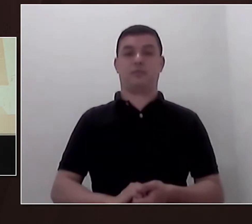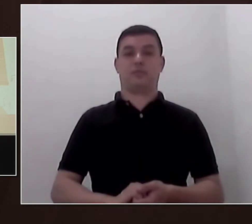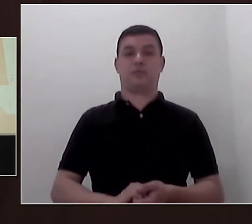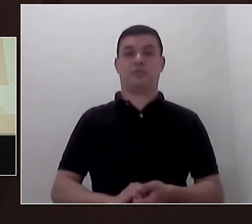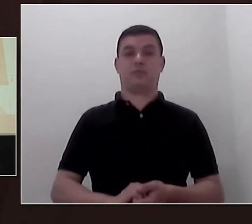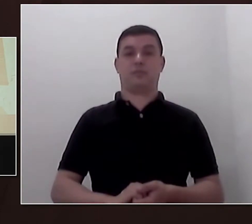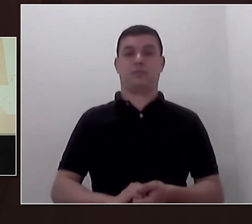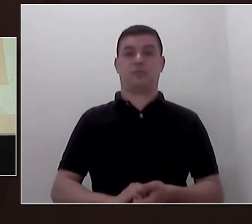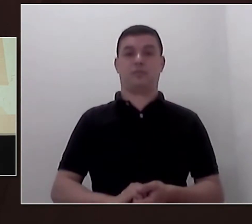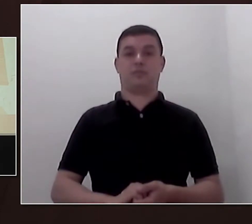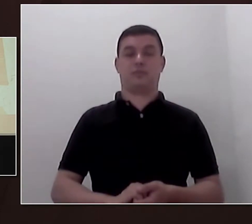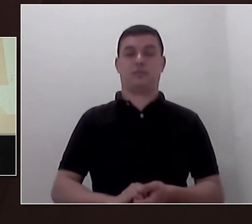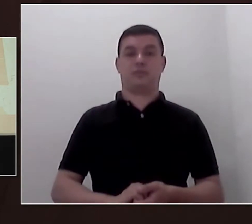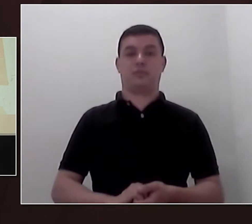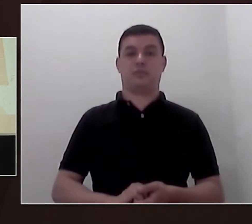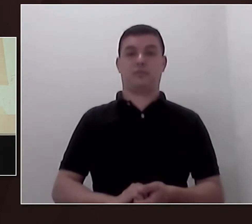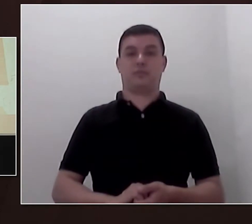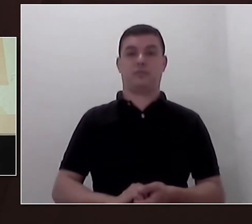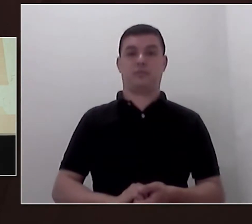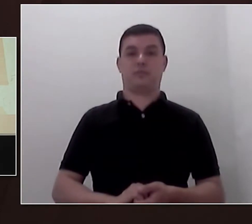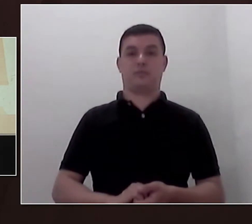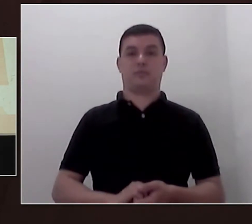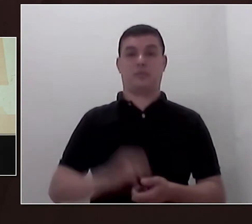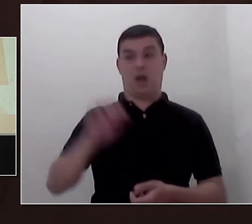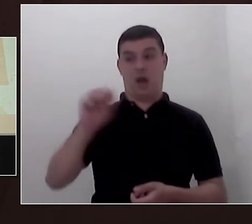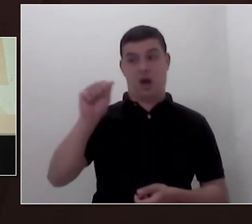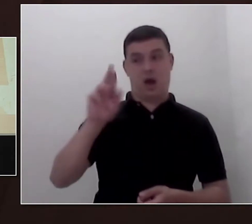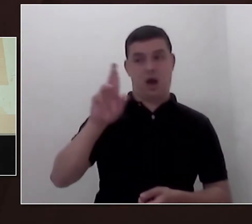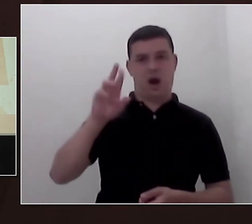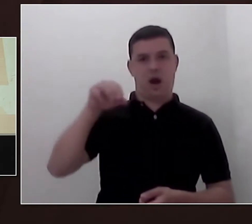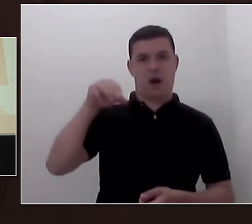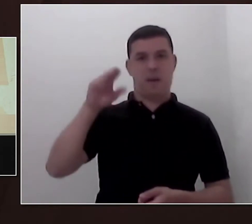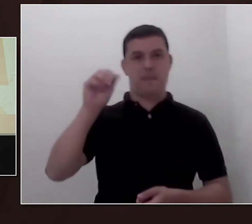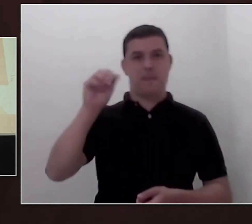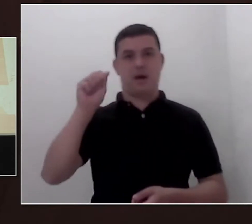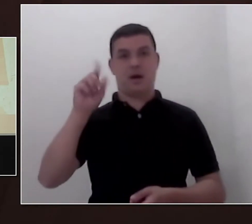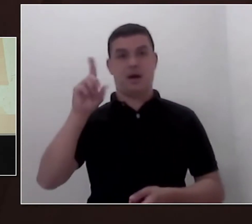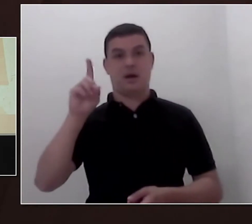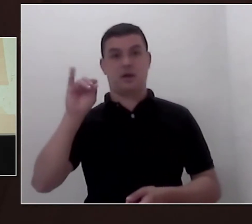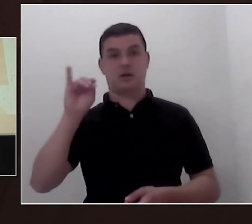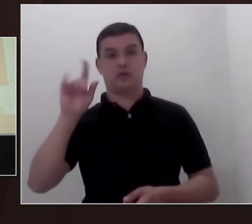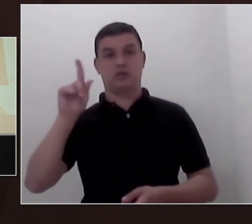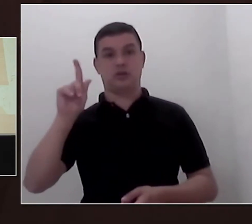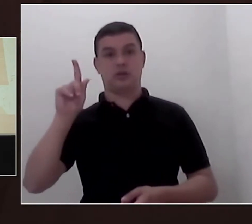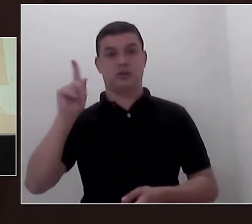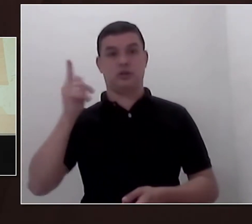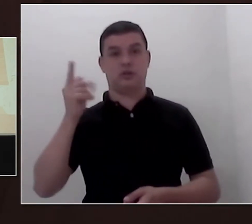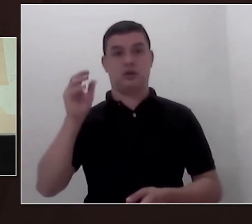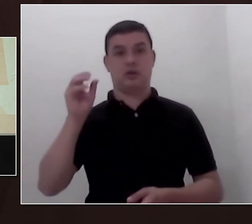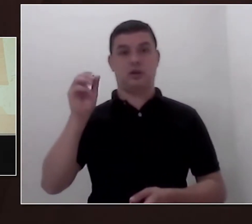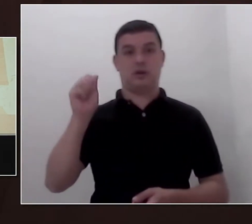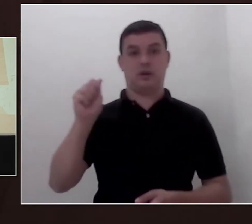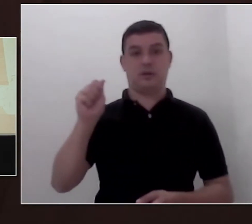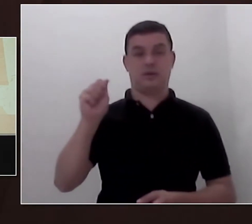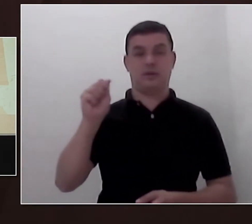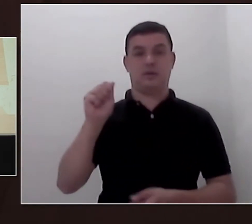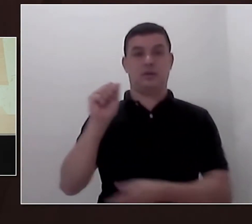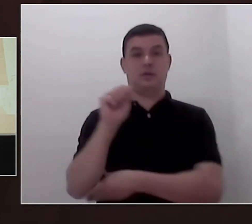as armadilhas, vou falar das armadilhas de Satanás contra o progresso da